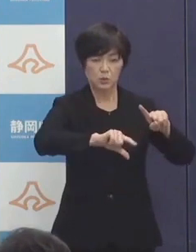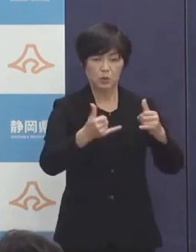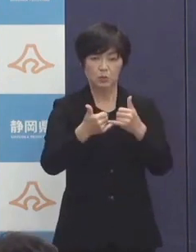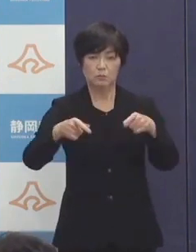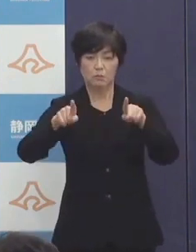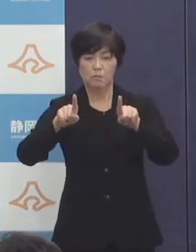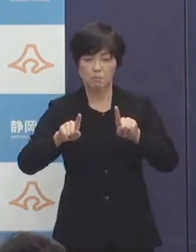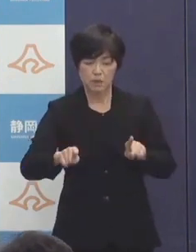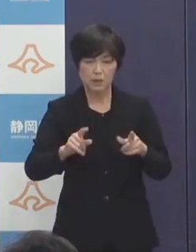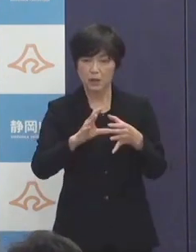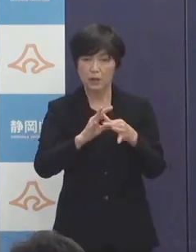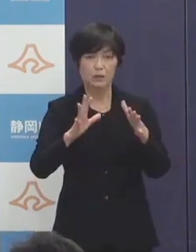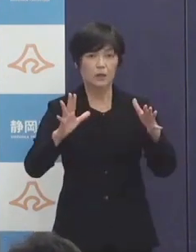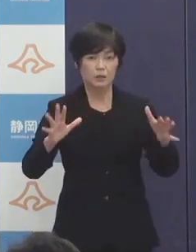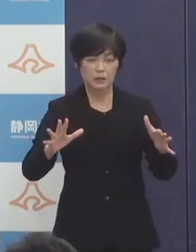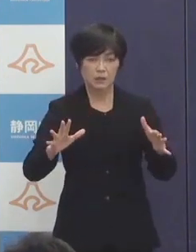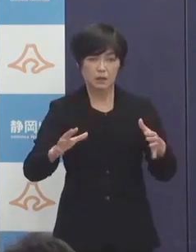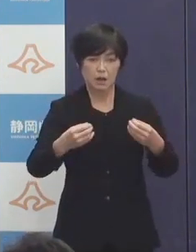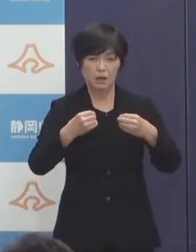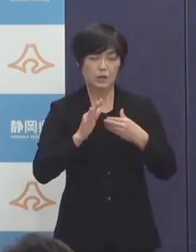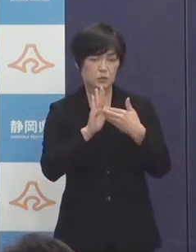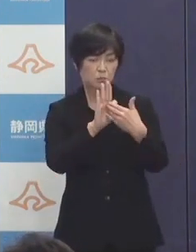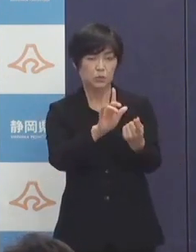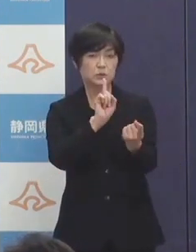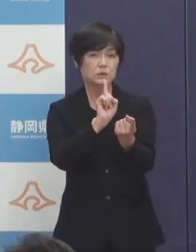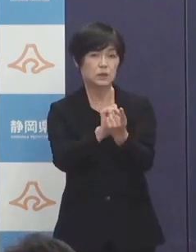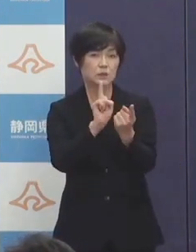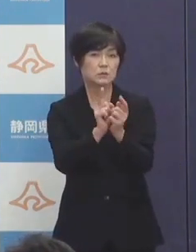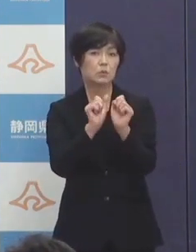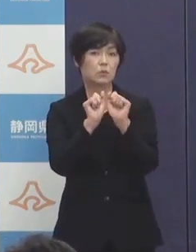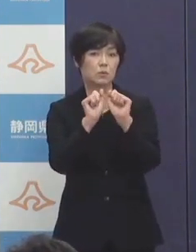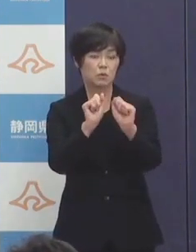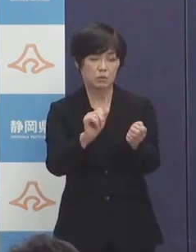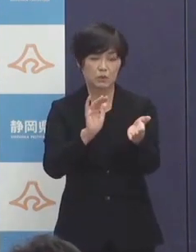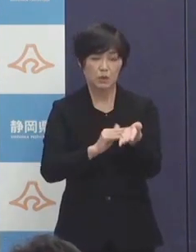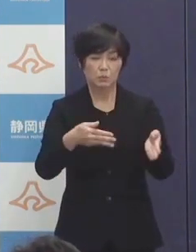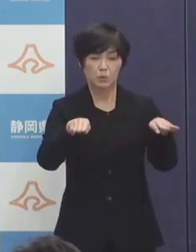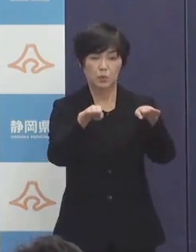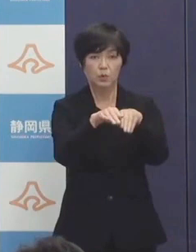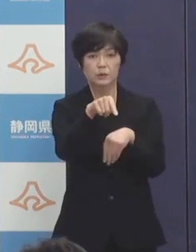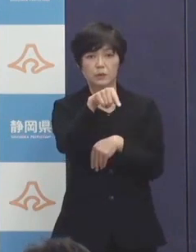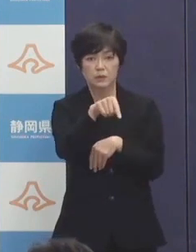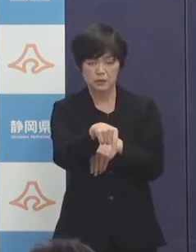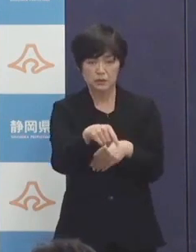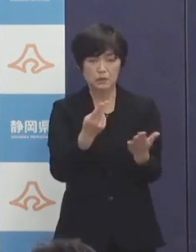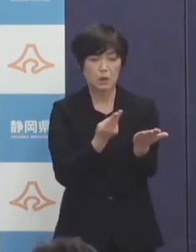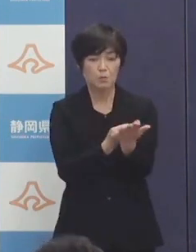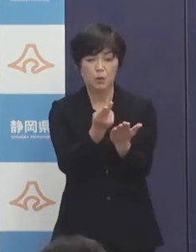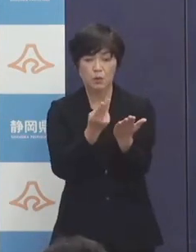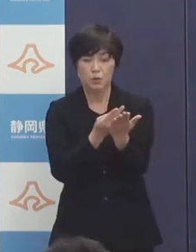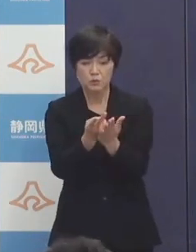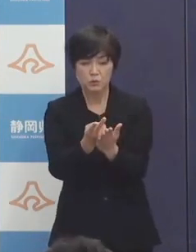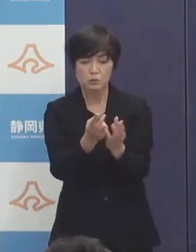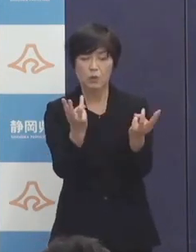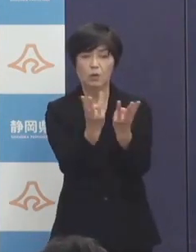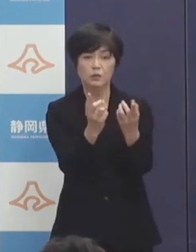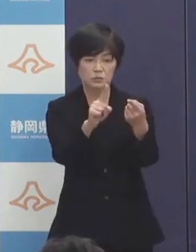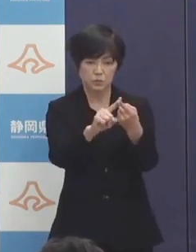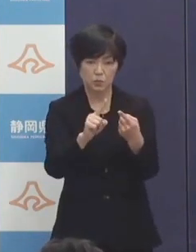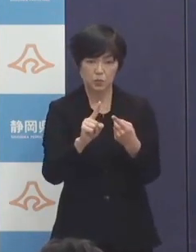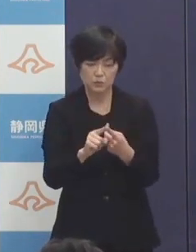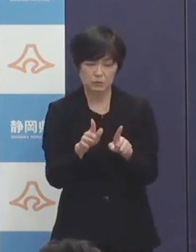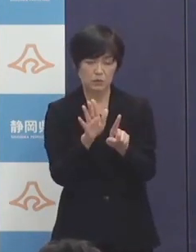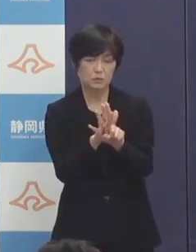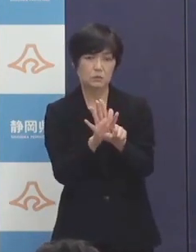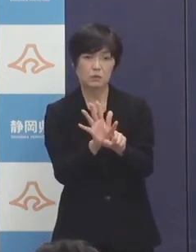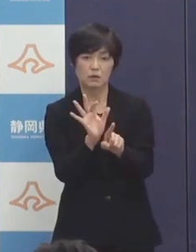の区別なく感染防止対策を行う医療機関、病床数等に応じた支援金